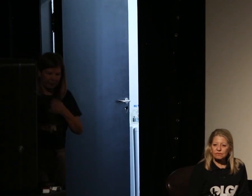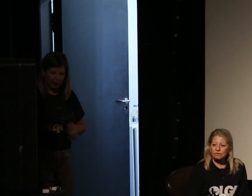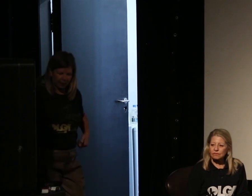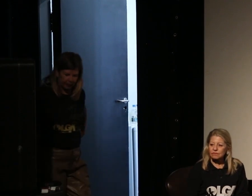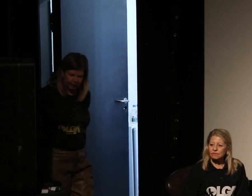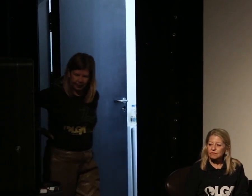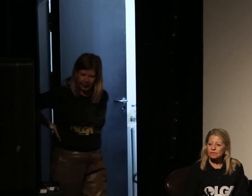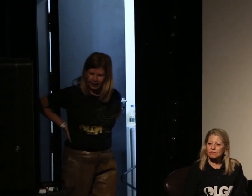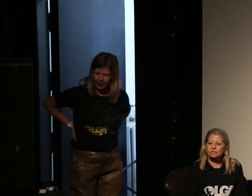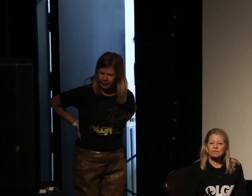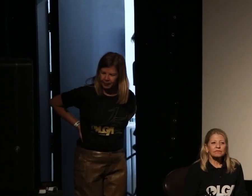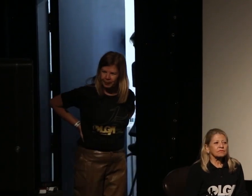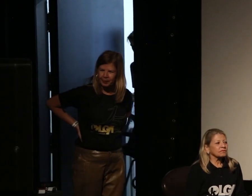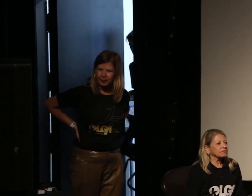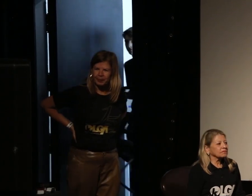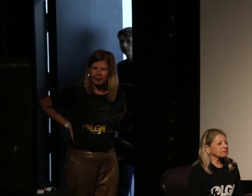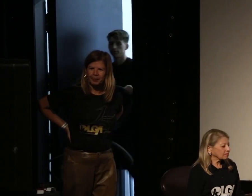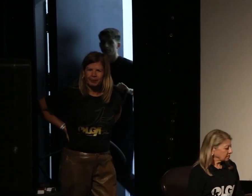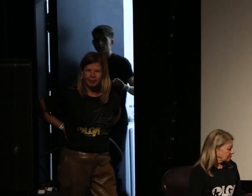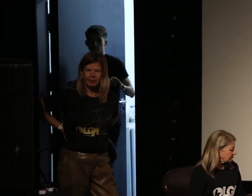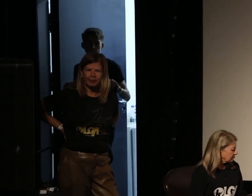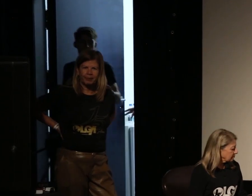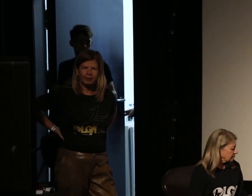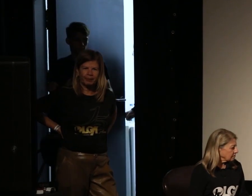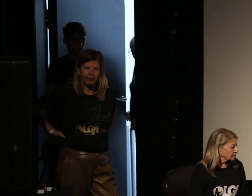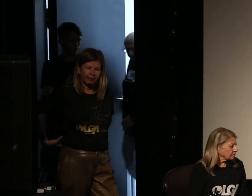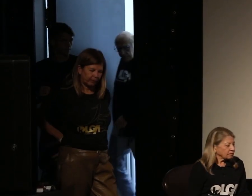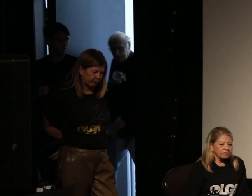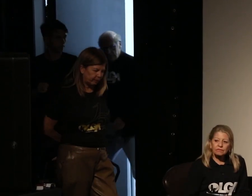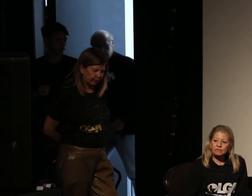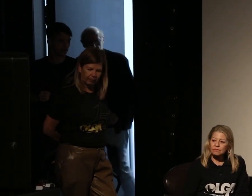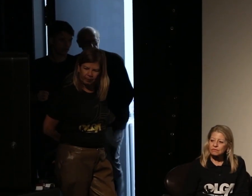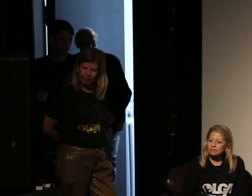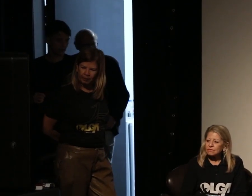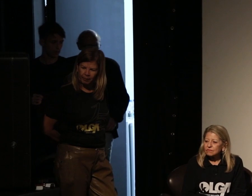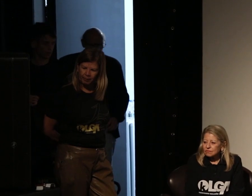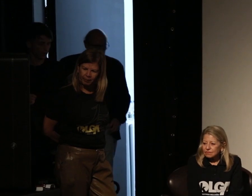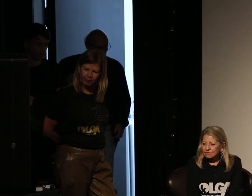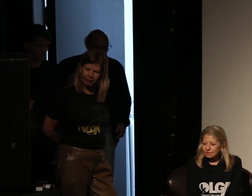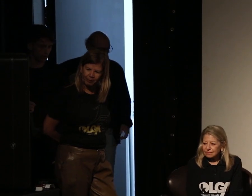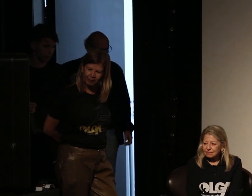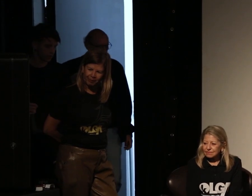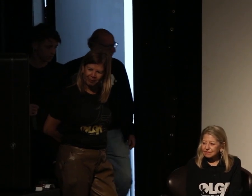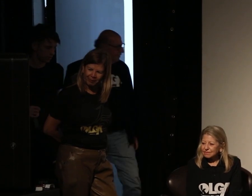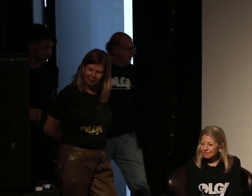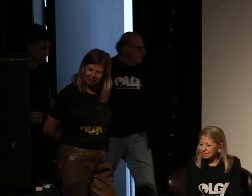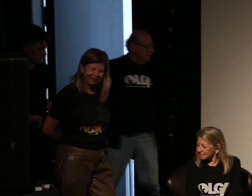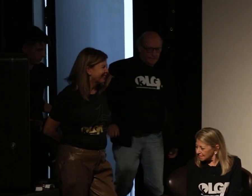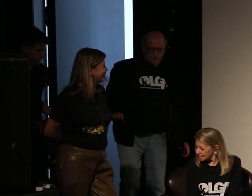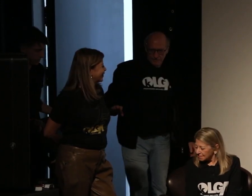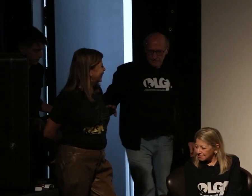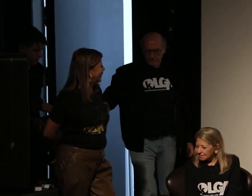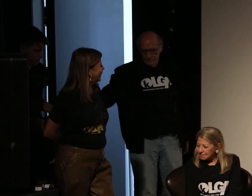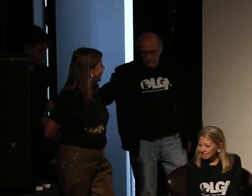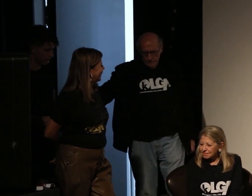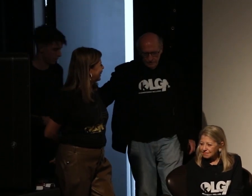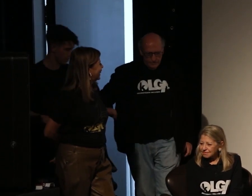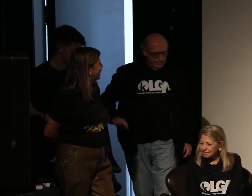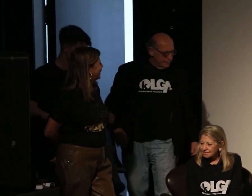Boa tarde, meu nome é Marcelo, boa tarde a todos. Eu sou irmão, estou emocionado. Eu queria